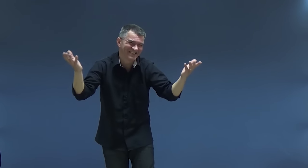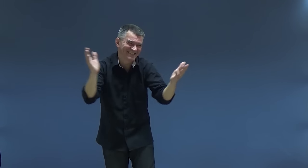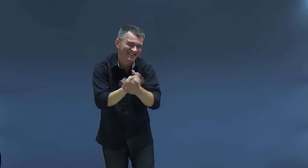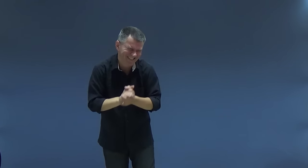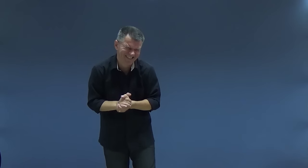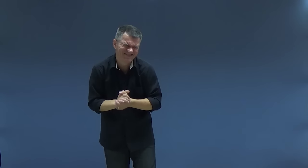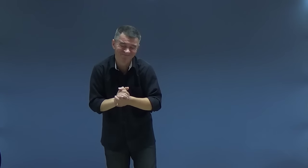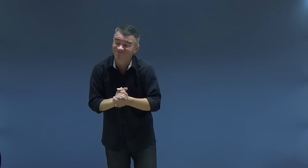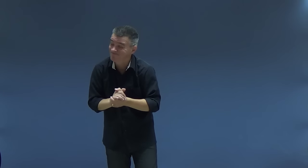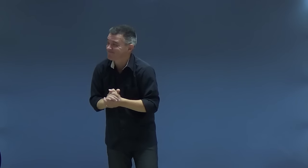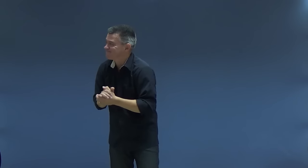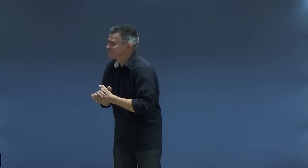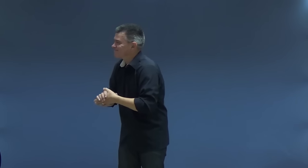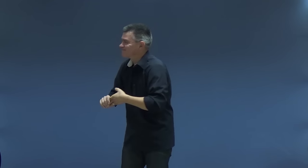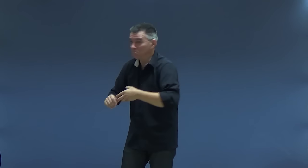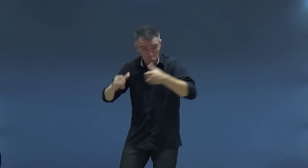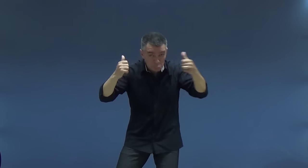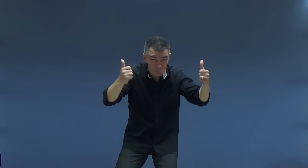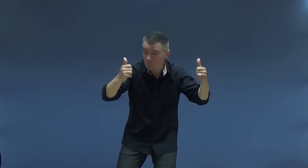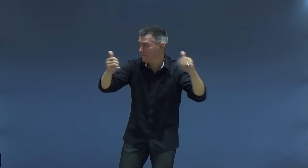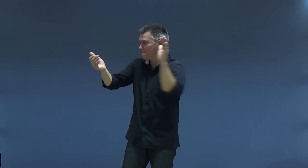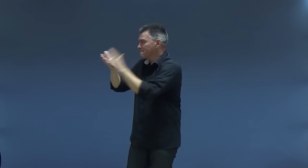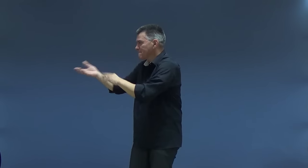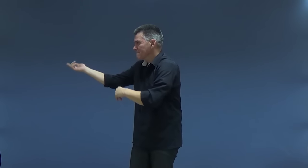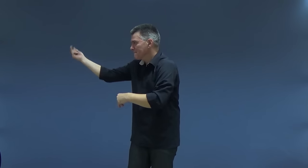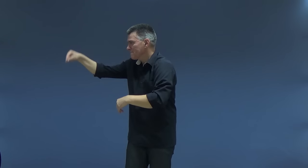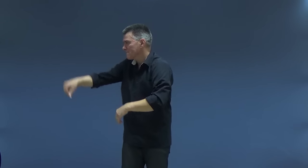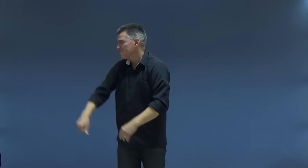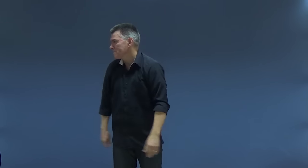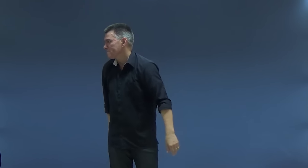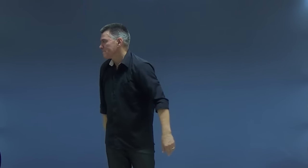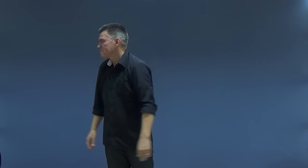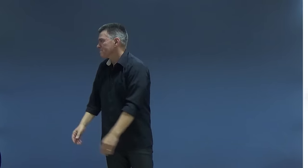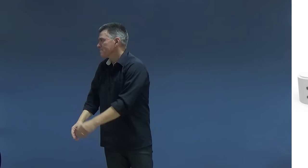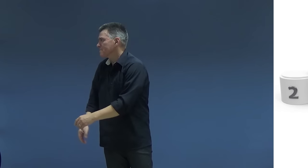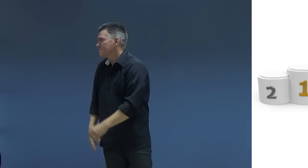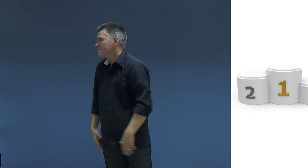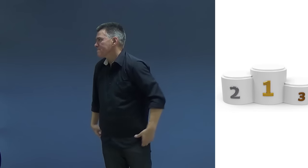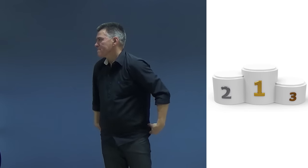É verdade. Ok? Próximo.